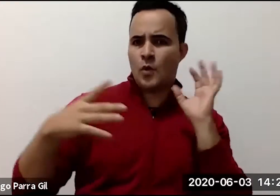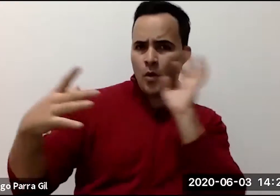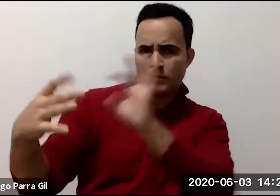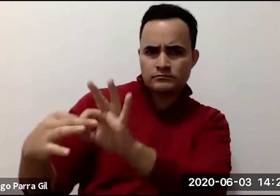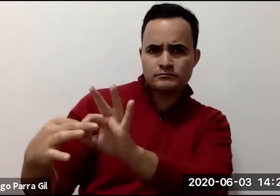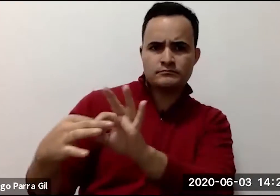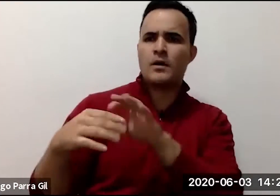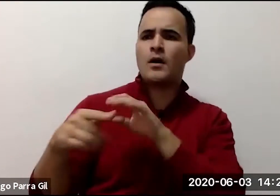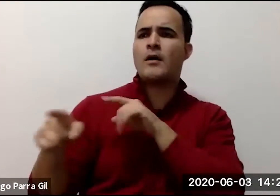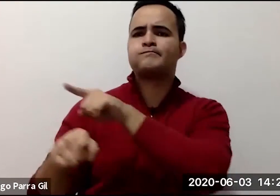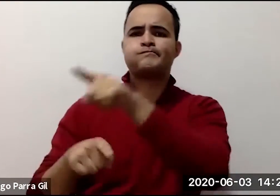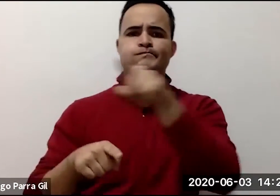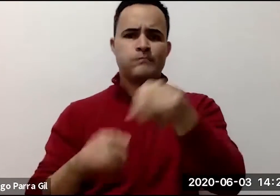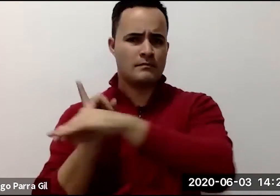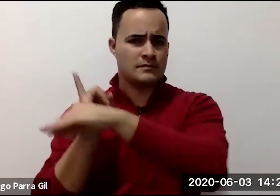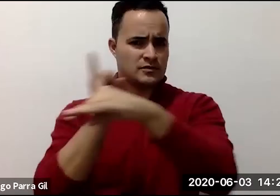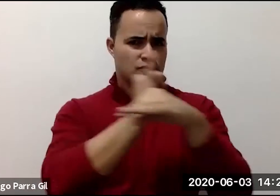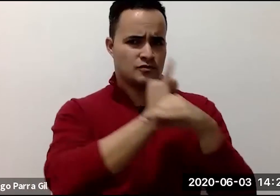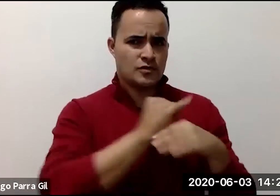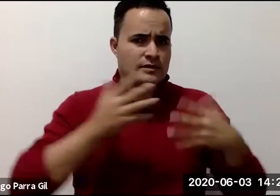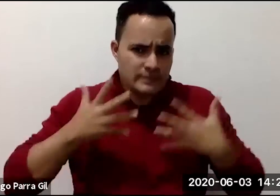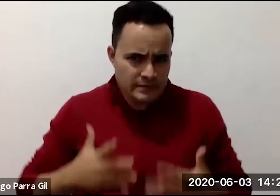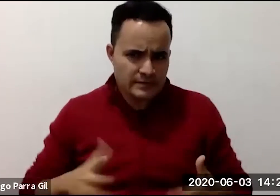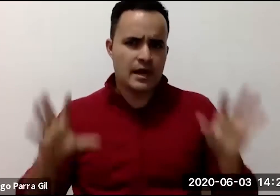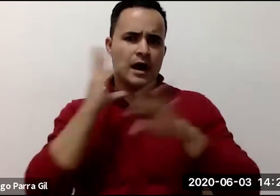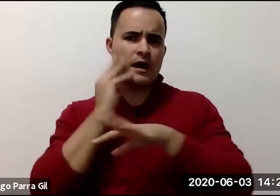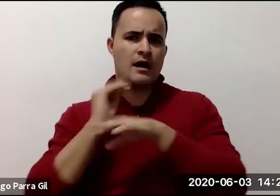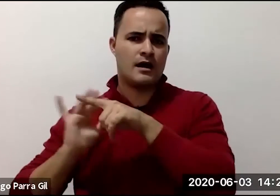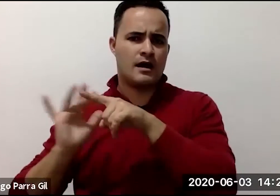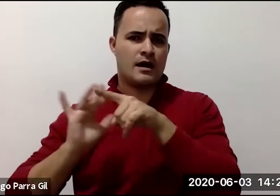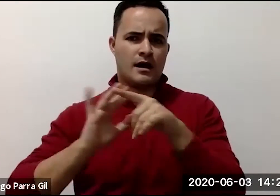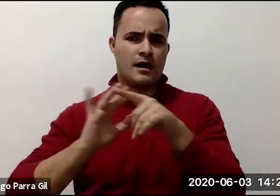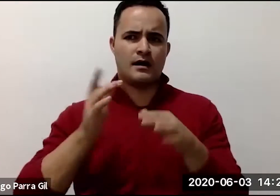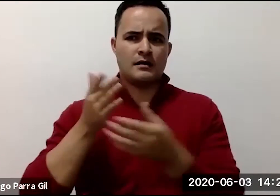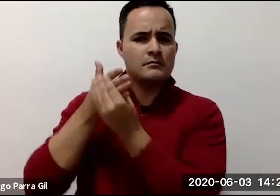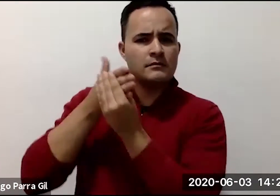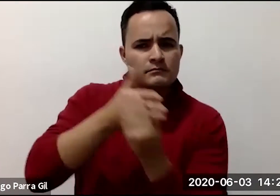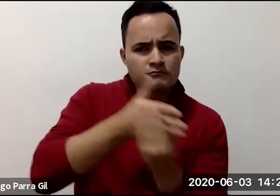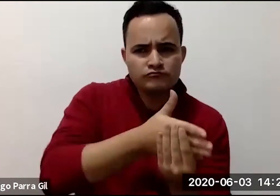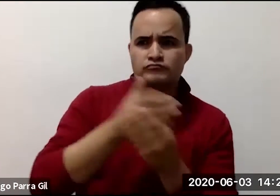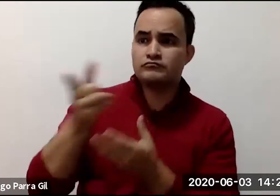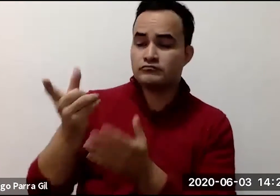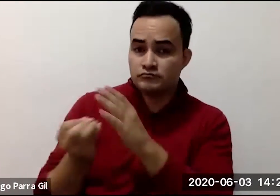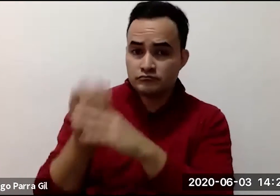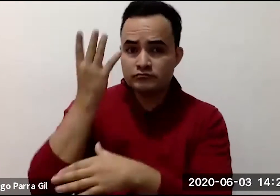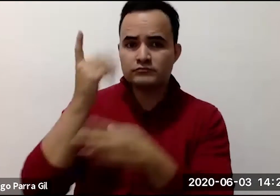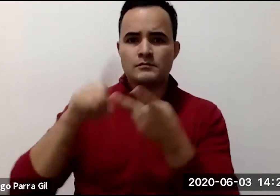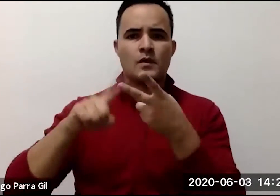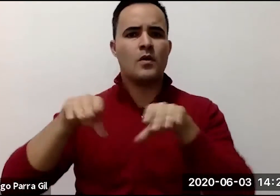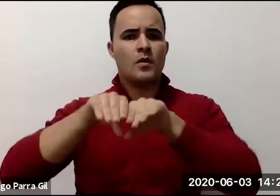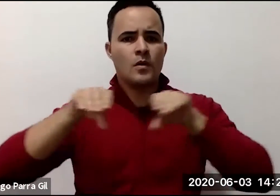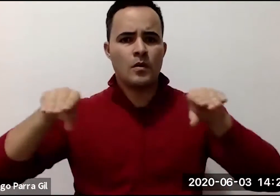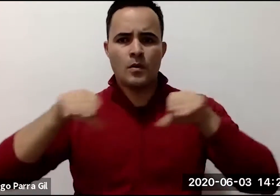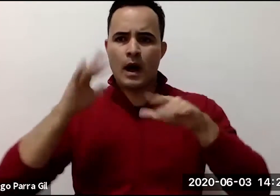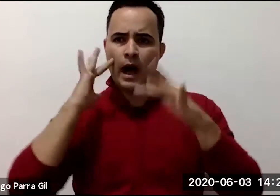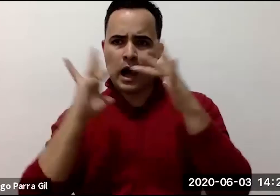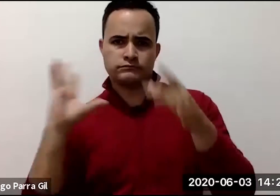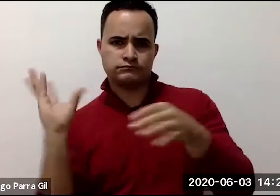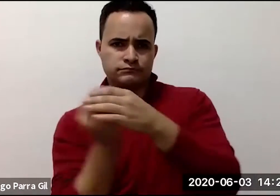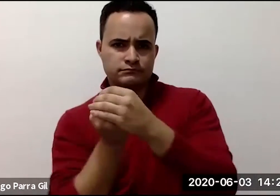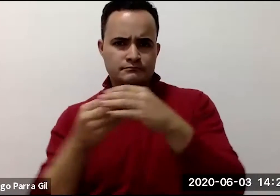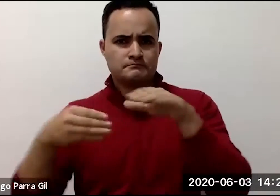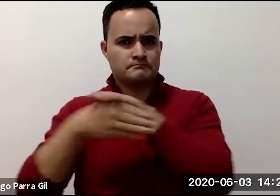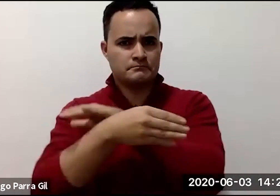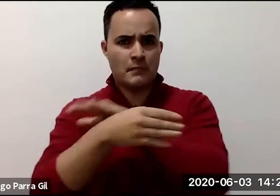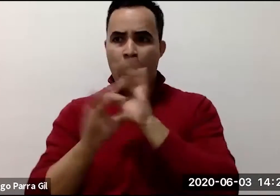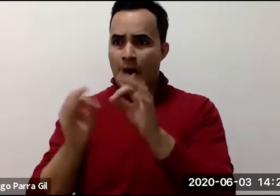otras instituciones que ya tienen esas experiencias, ¿no? O metodologías o plataformas inclusivas